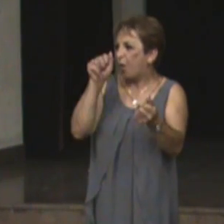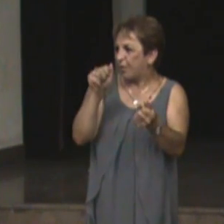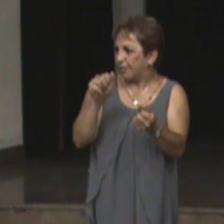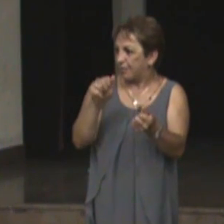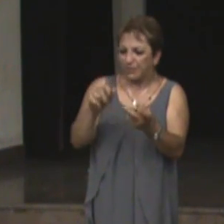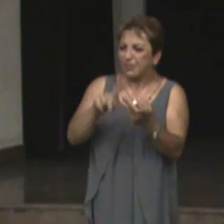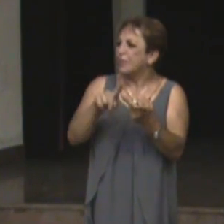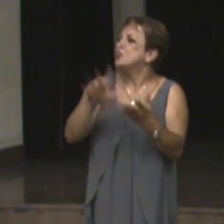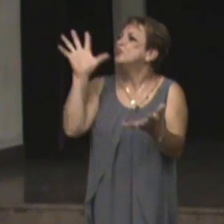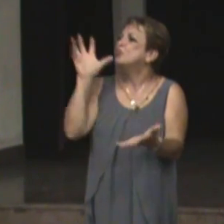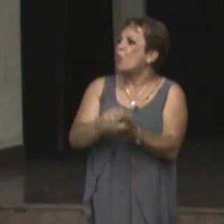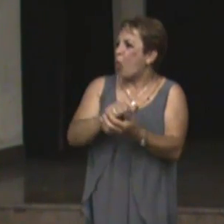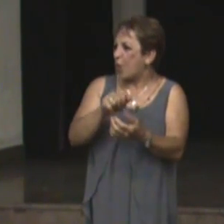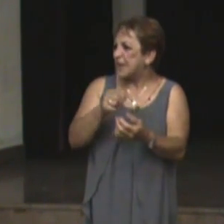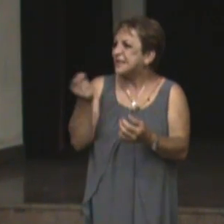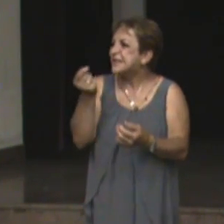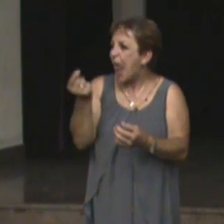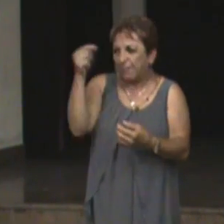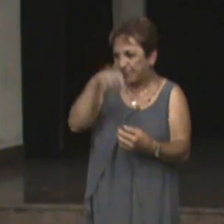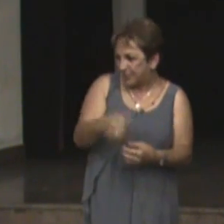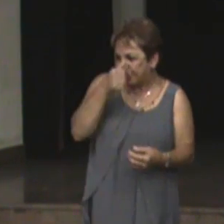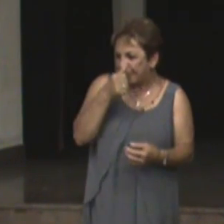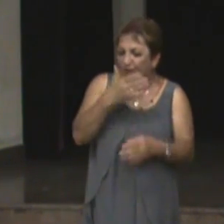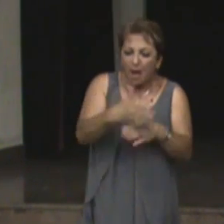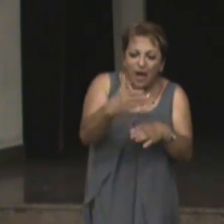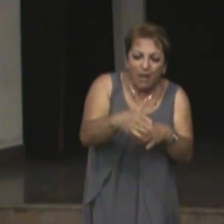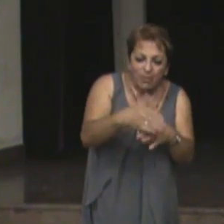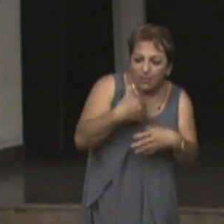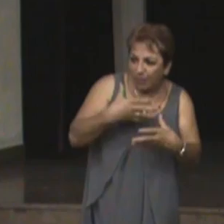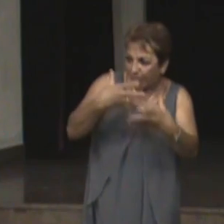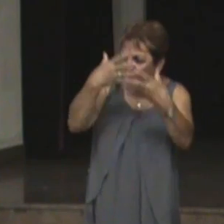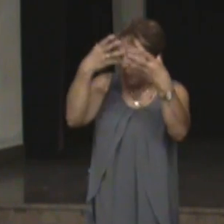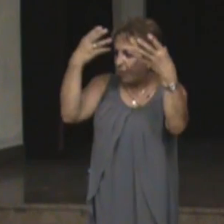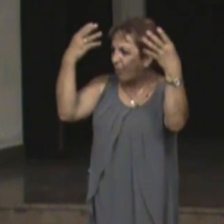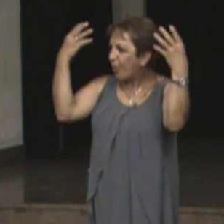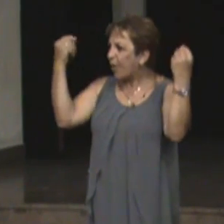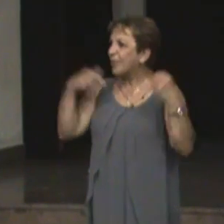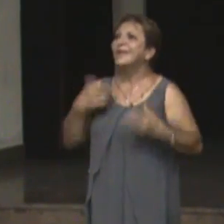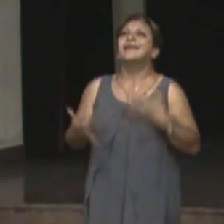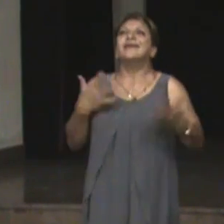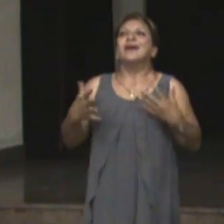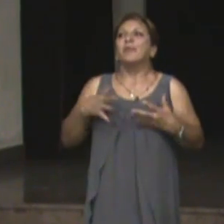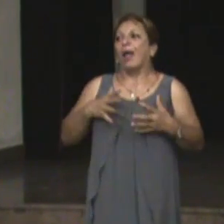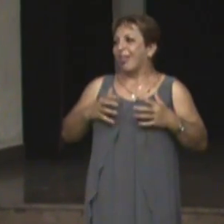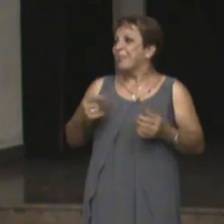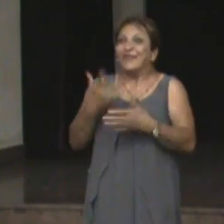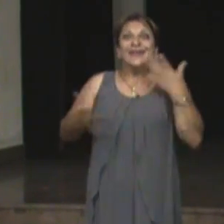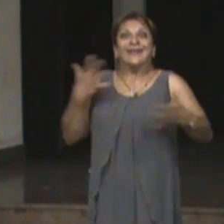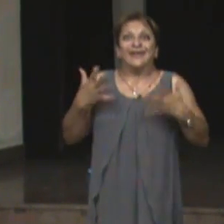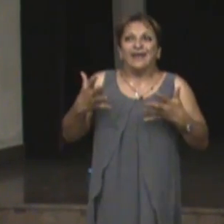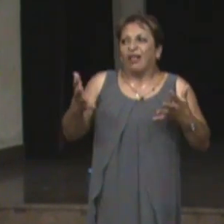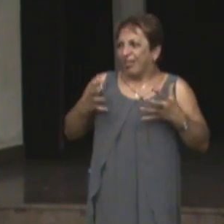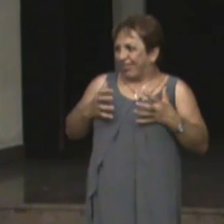այդ սերմը և շատ կարճ ժամանակ հետո մենք մոռանում ենք, որ մենք ոգևորվել էինք մի ժամանակ